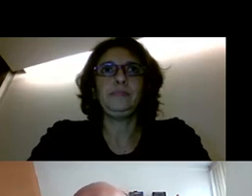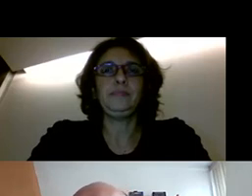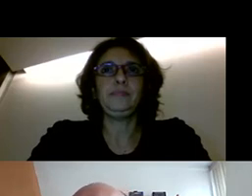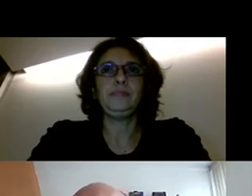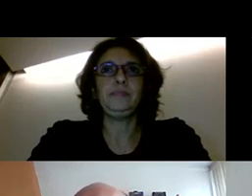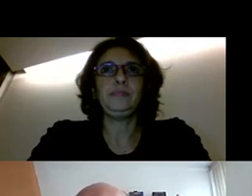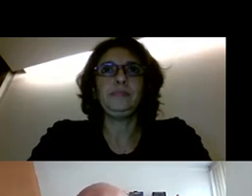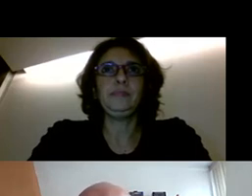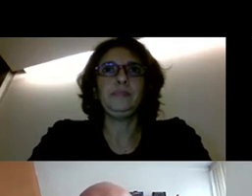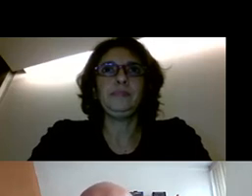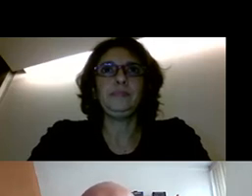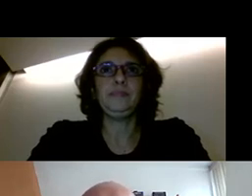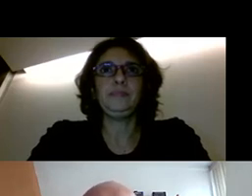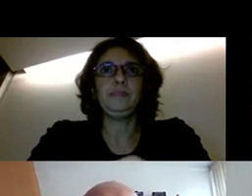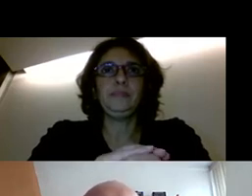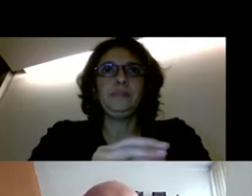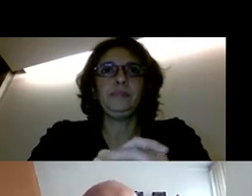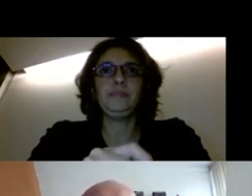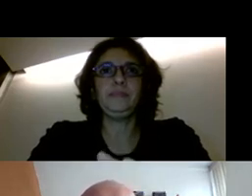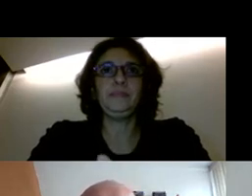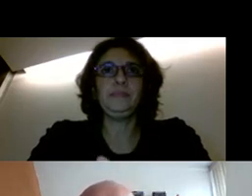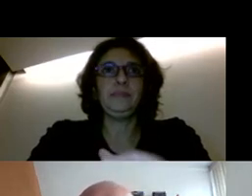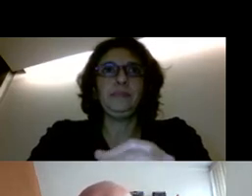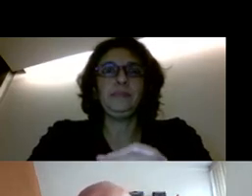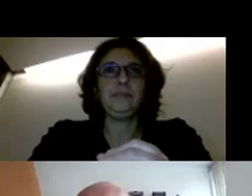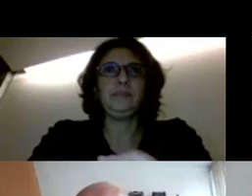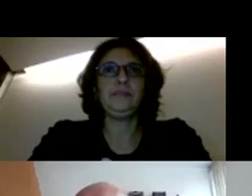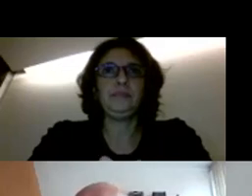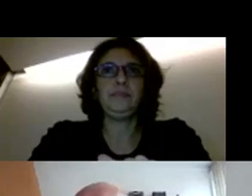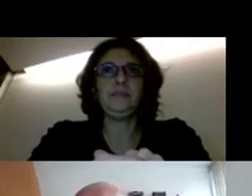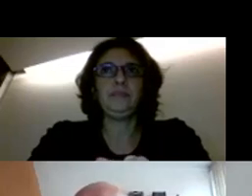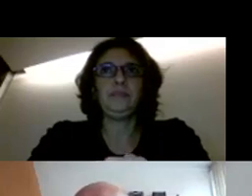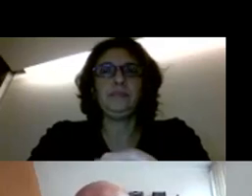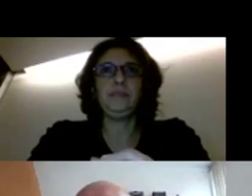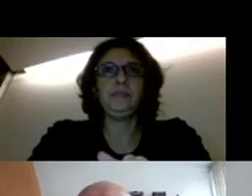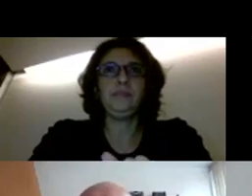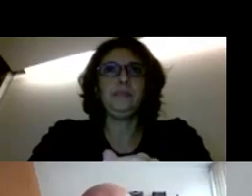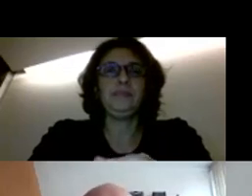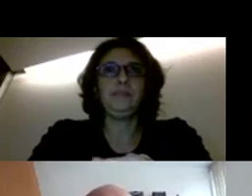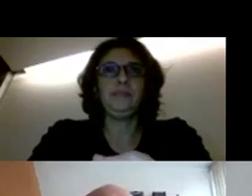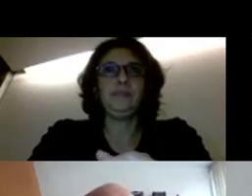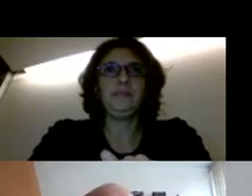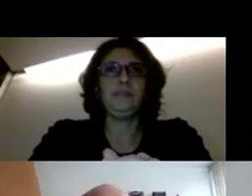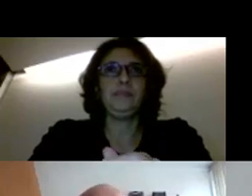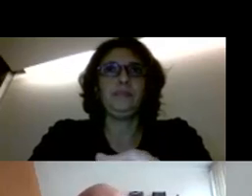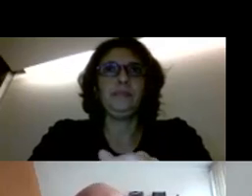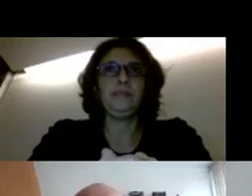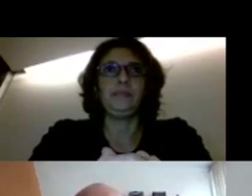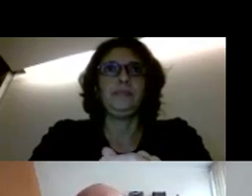próxima semana un poquito más de tiempo a lo del glosario. Entonces le doy la palabra a Karina.